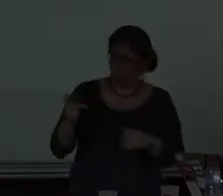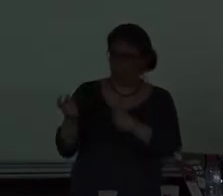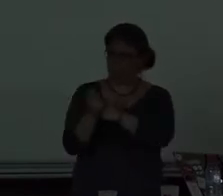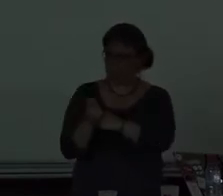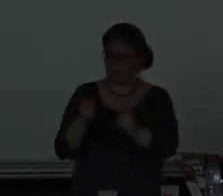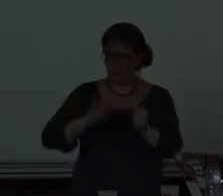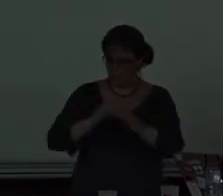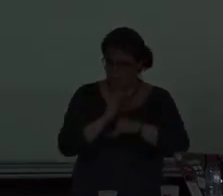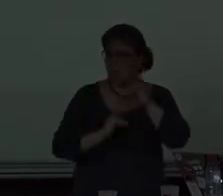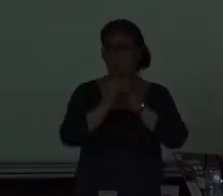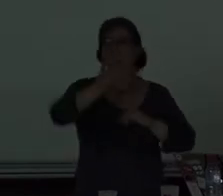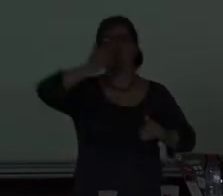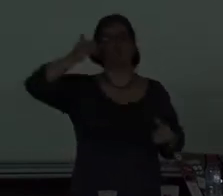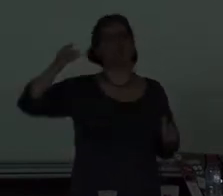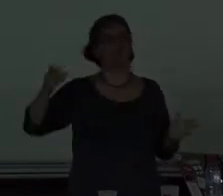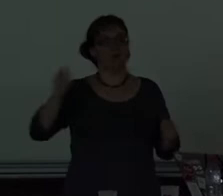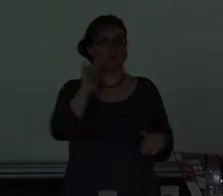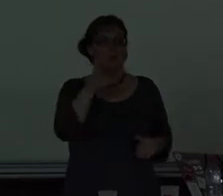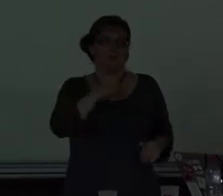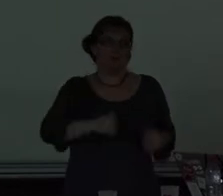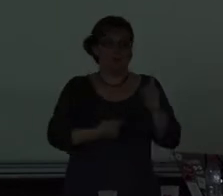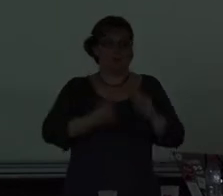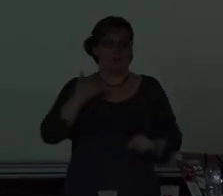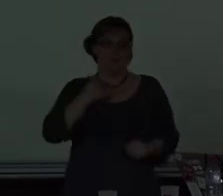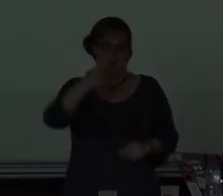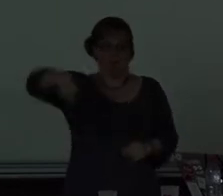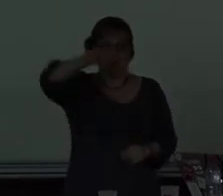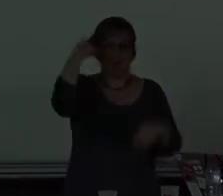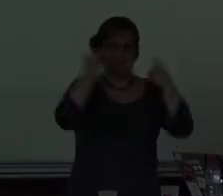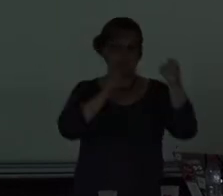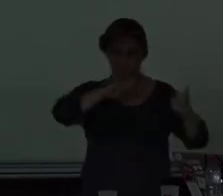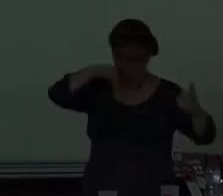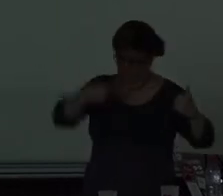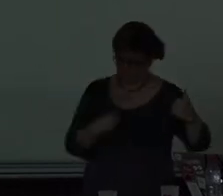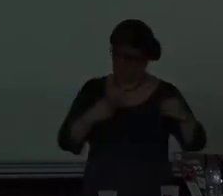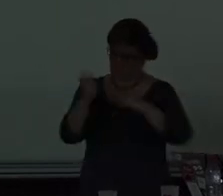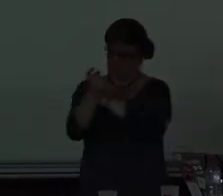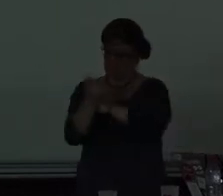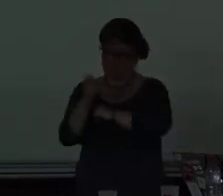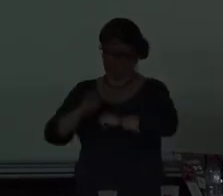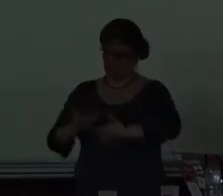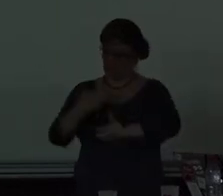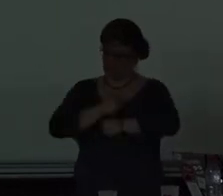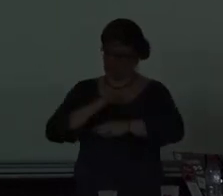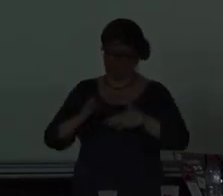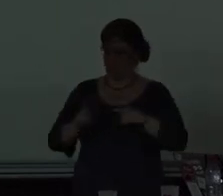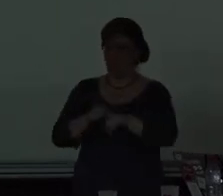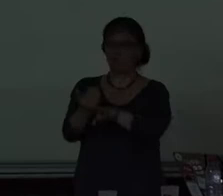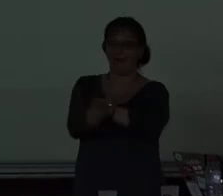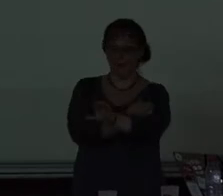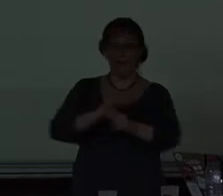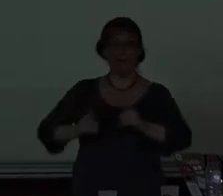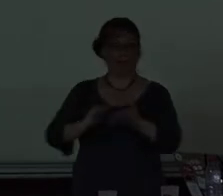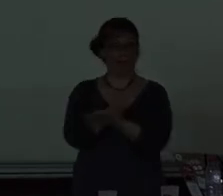Donc là, c'est comment vous pouvez gérer les critiques et comment vous pouvez les devancer. Peut-être qu'en faisant relire ce que vous